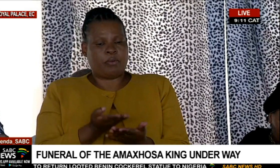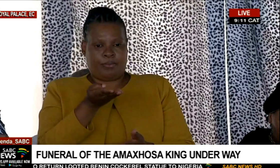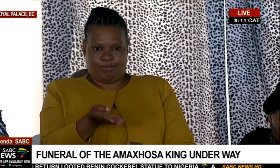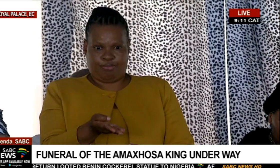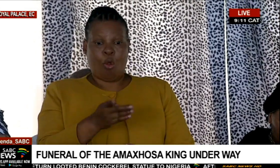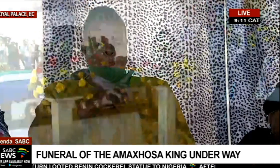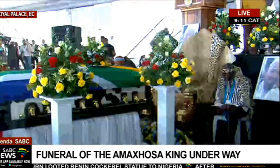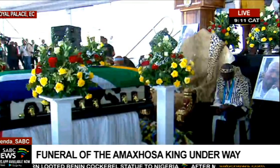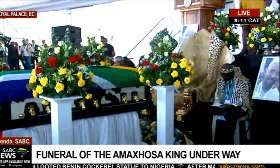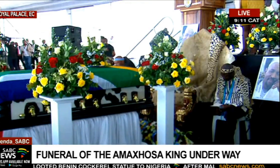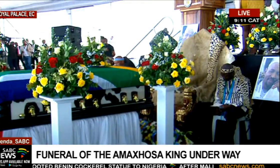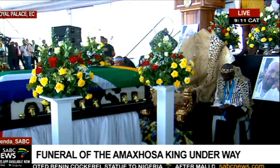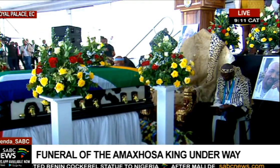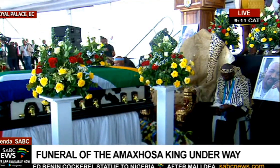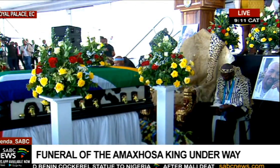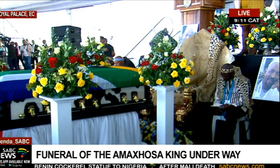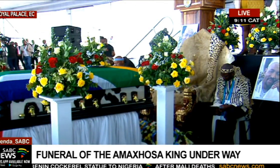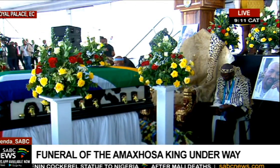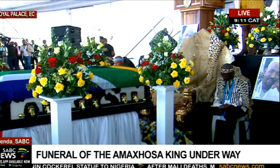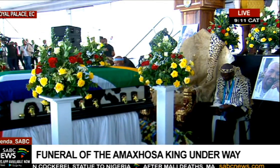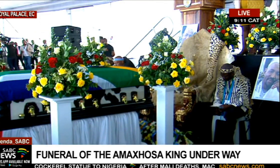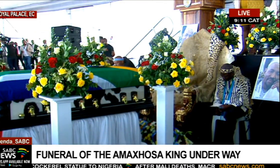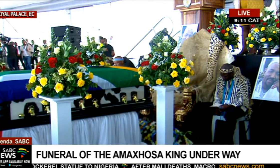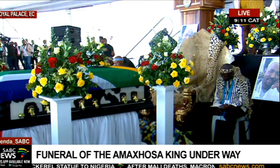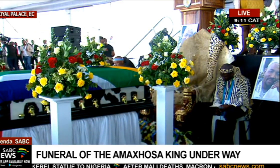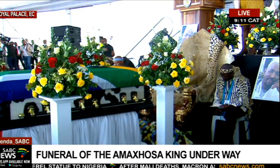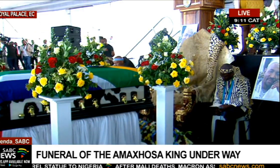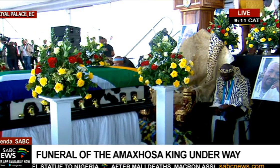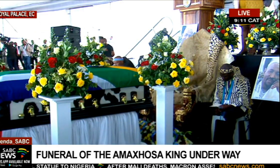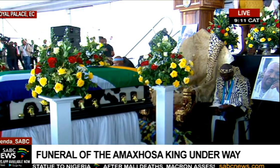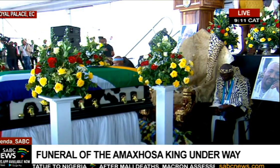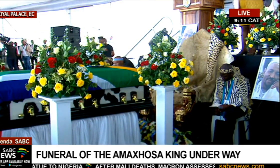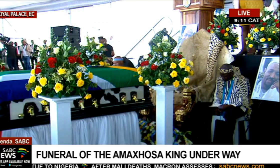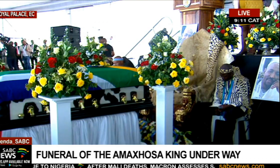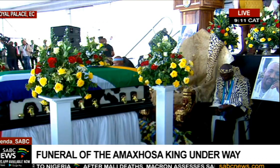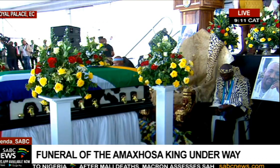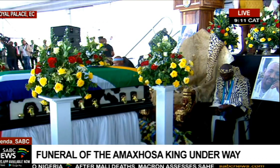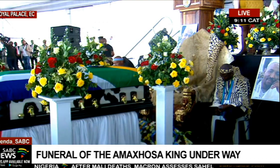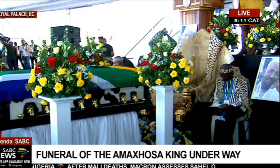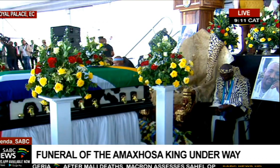khona iziphiwo zakhe nezakhono njengenkokheli egqibeleleyo nechubekileyo